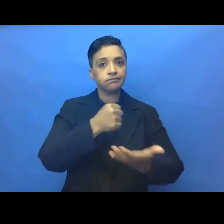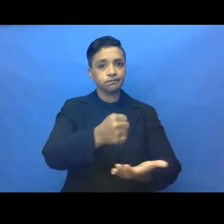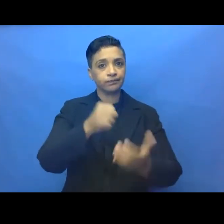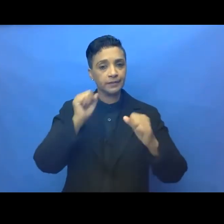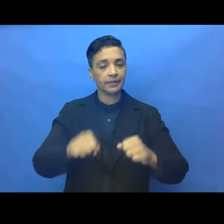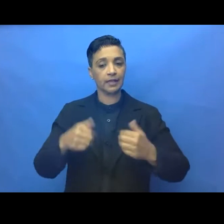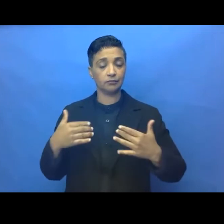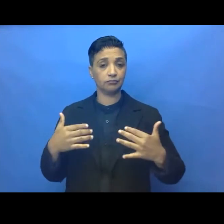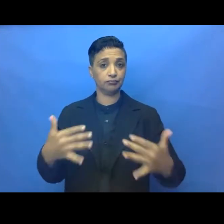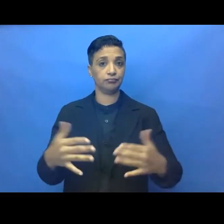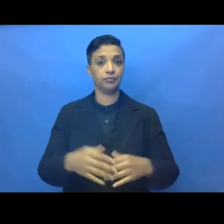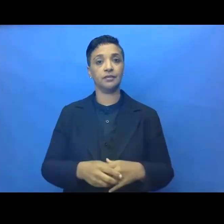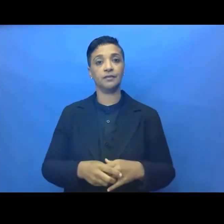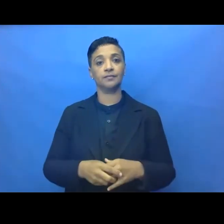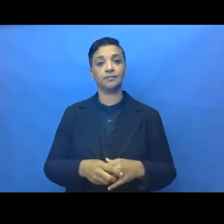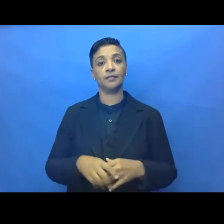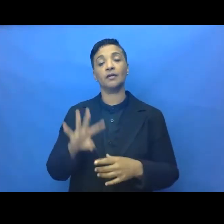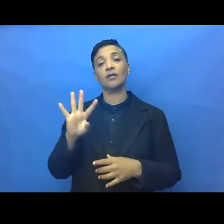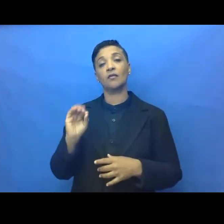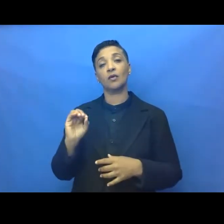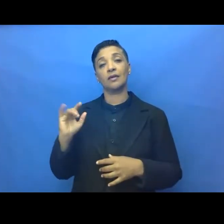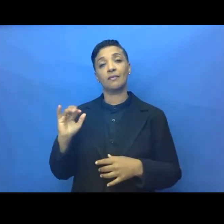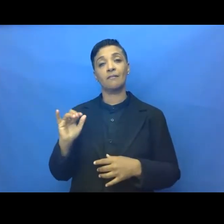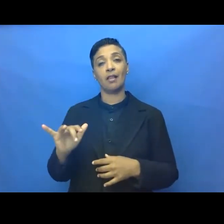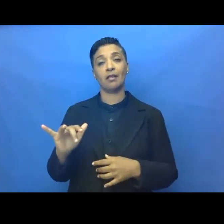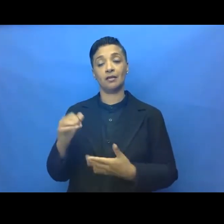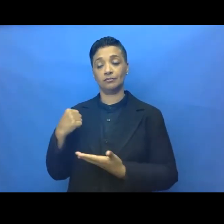handicapées. Nous avons